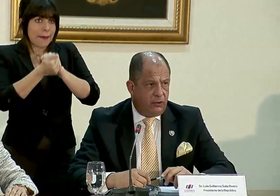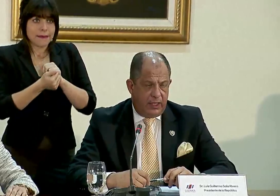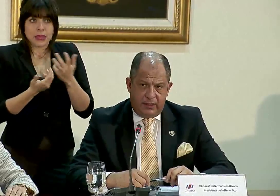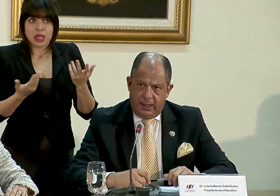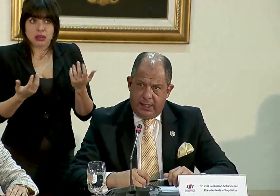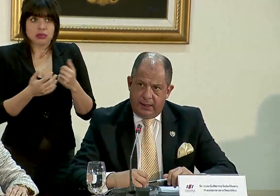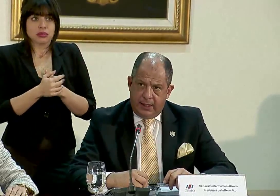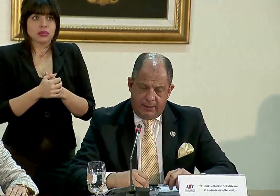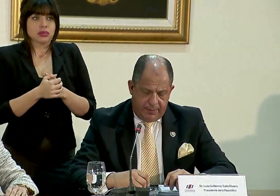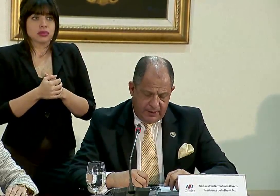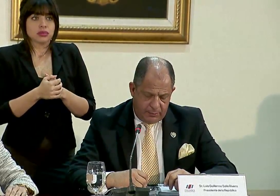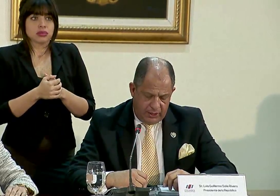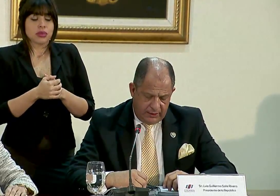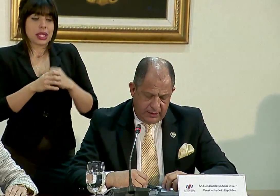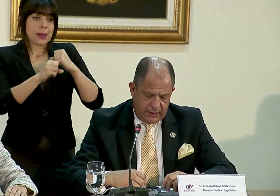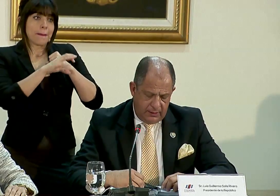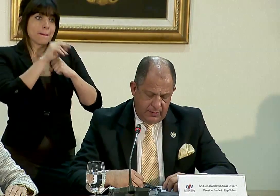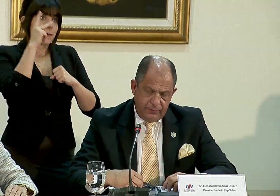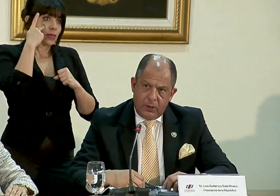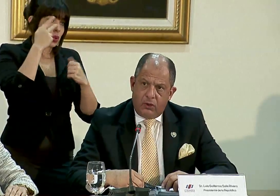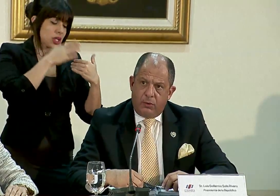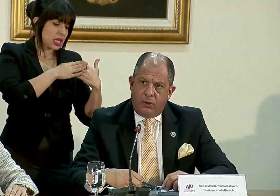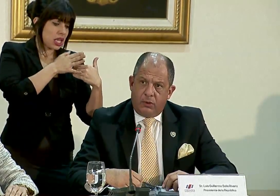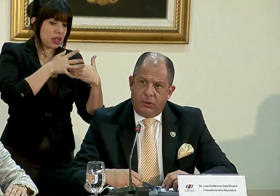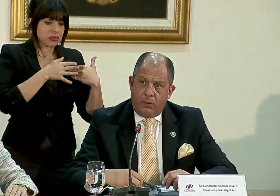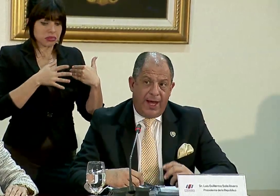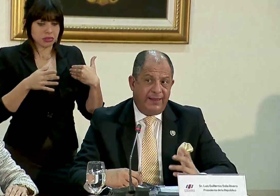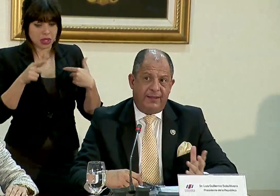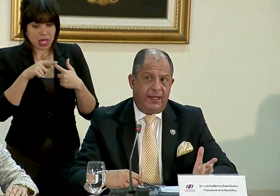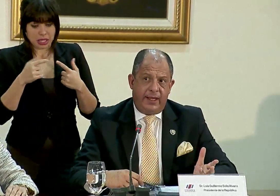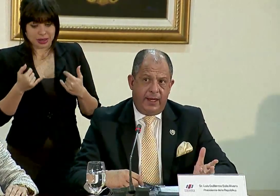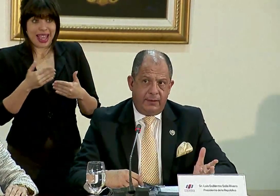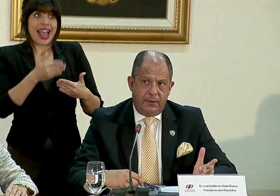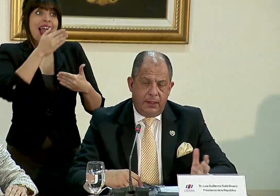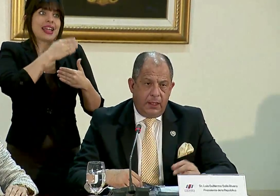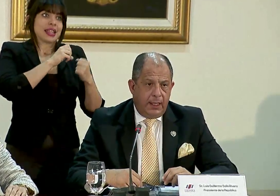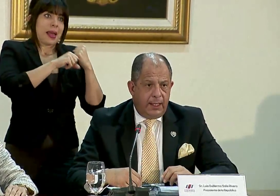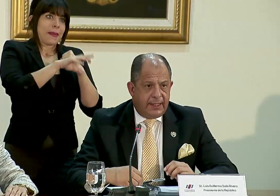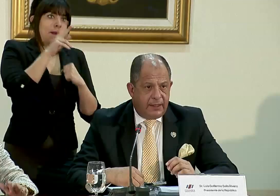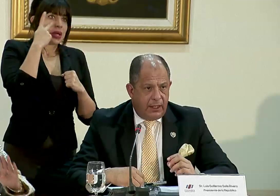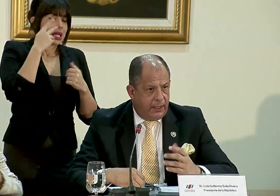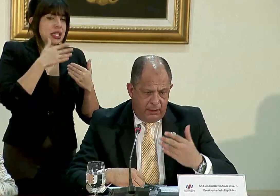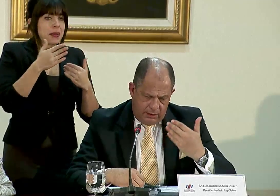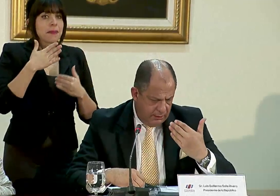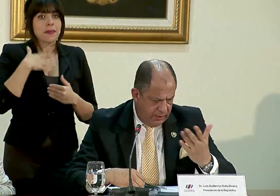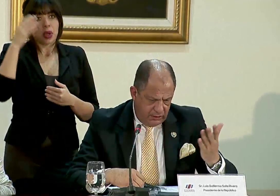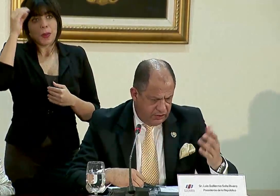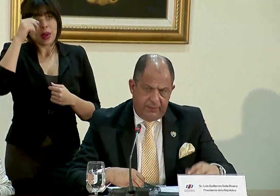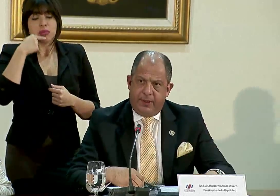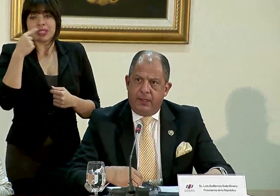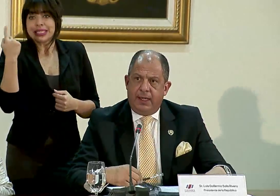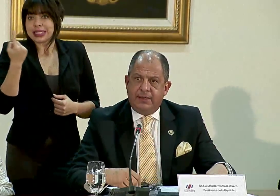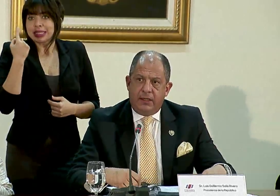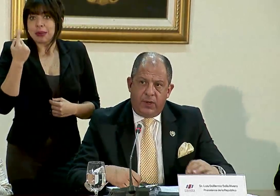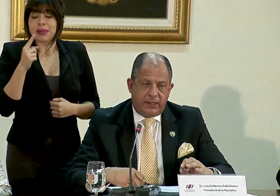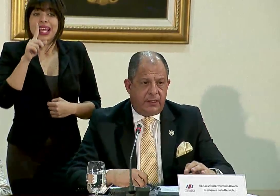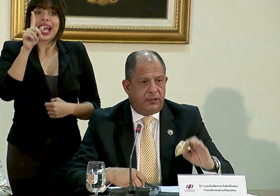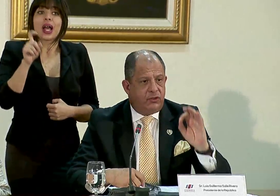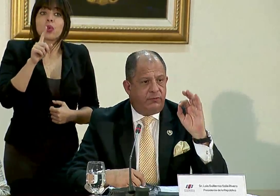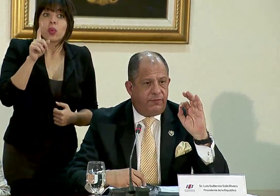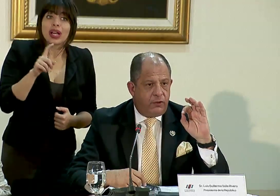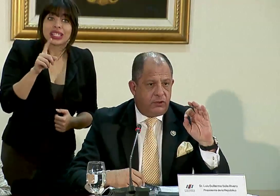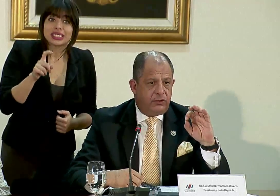durante la campaña política como antes de ella y lo he dicho siempre las